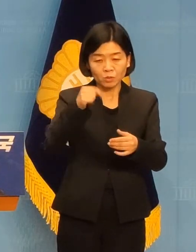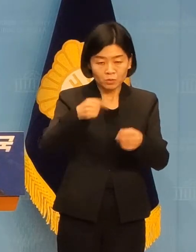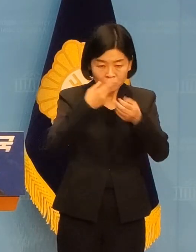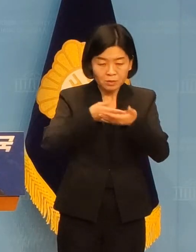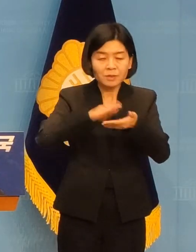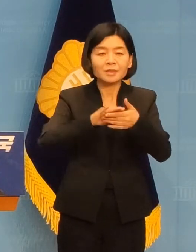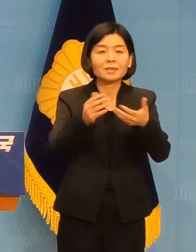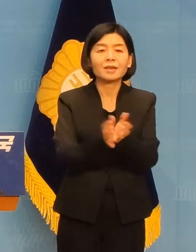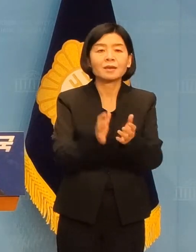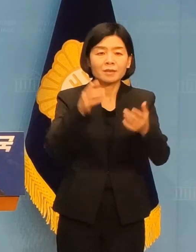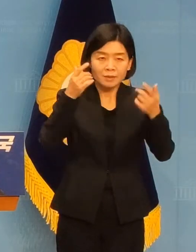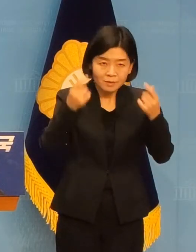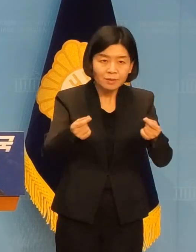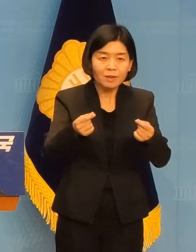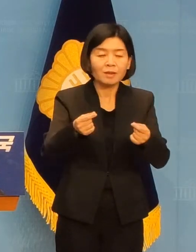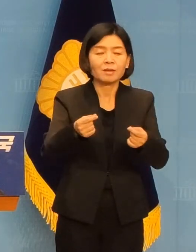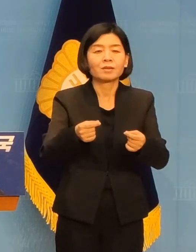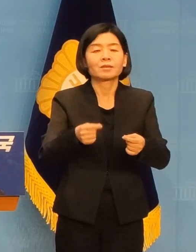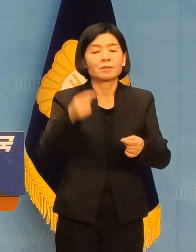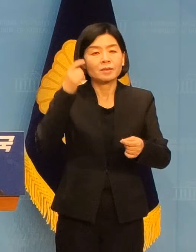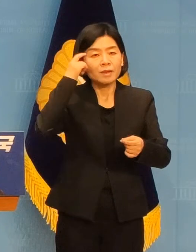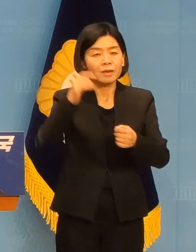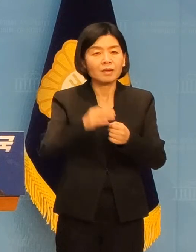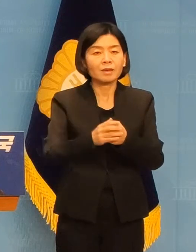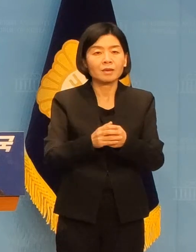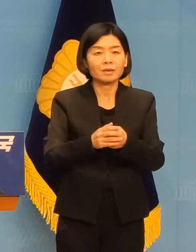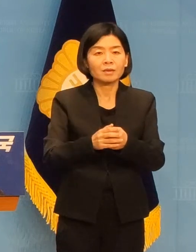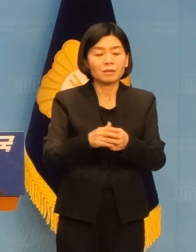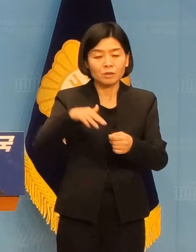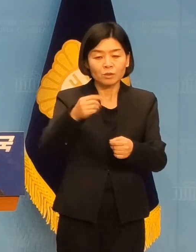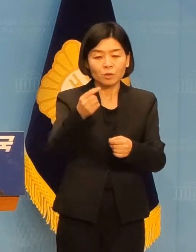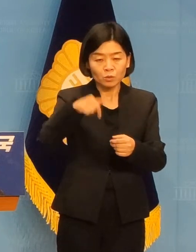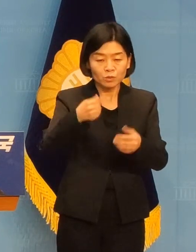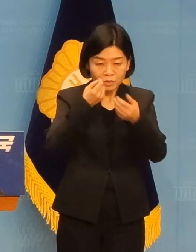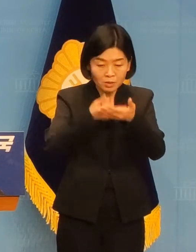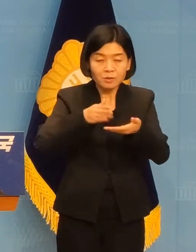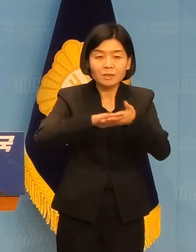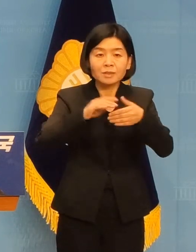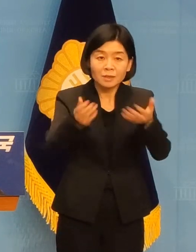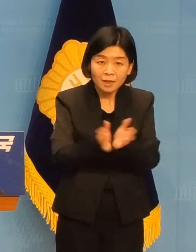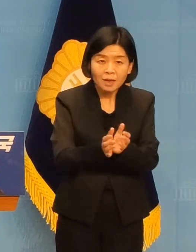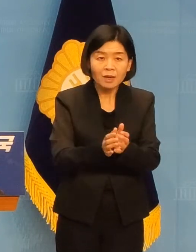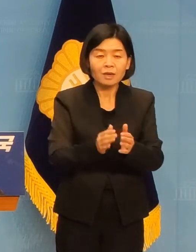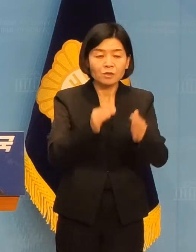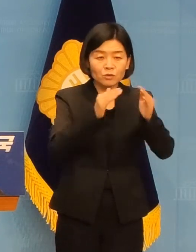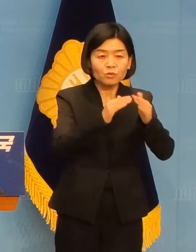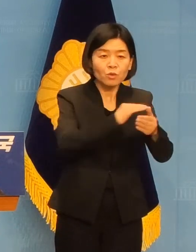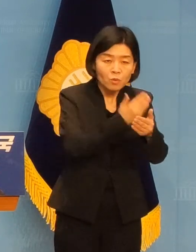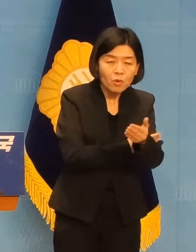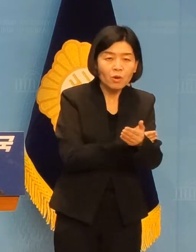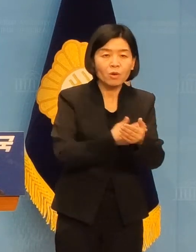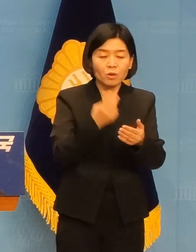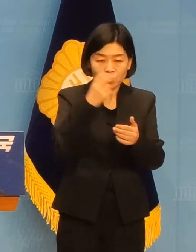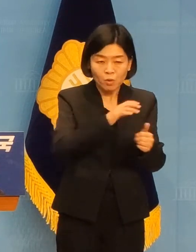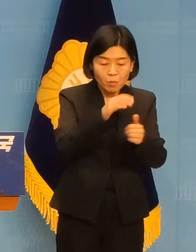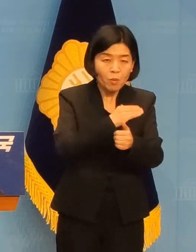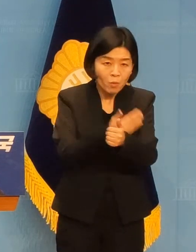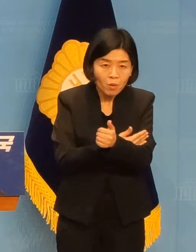정치라고 믿습니다. 조국 혁신당의 주거권, 돌봄권을 비롯한 사회권 선진국